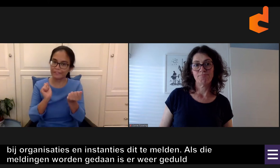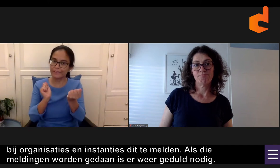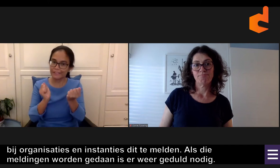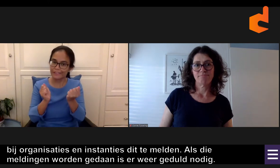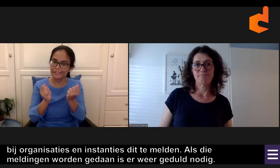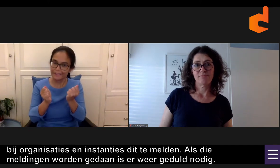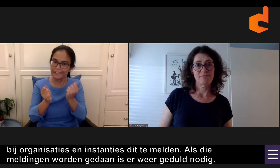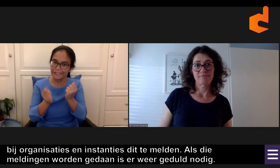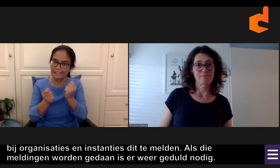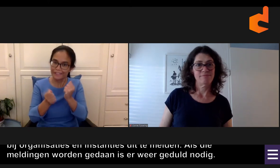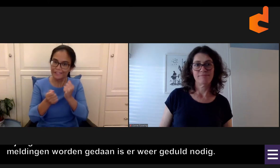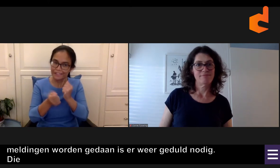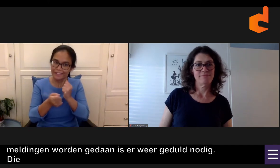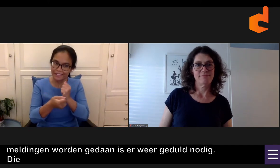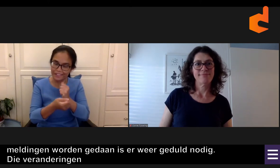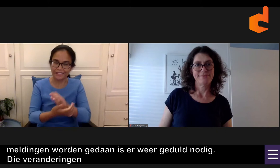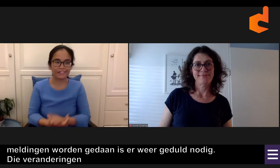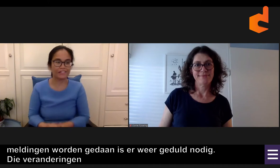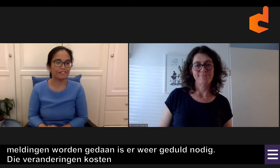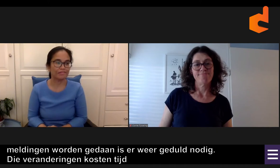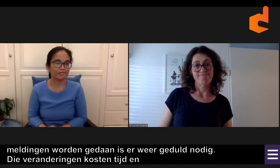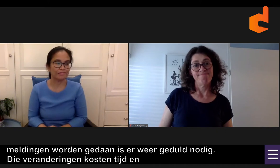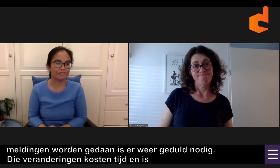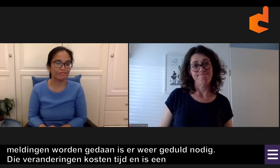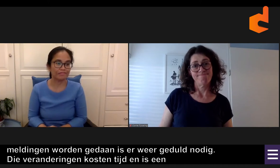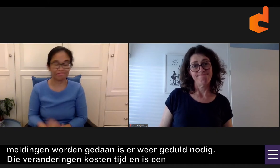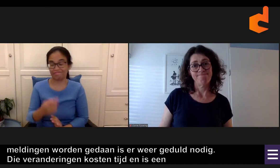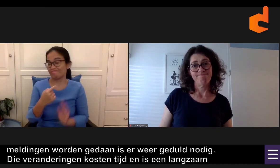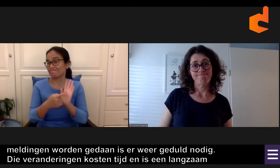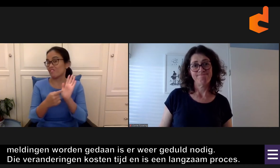Die veranderingen, die kosten tijd, dat is een langzaam proces.